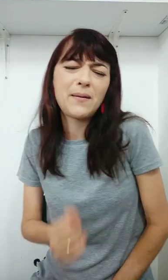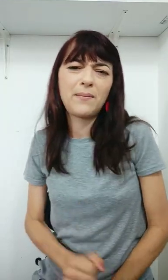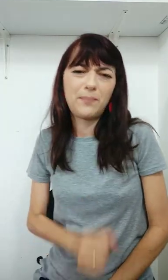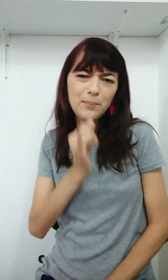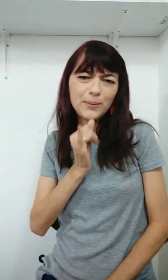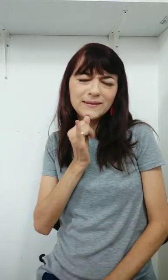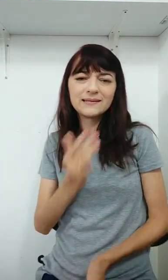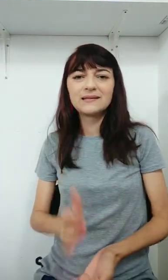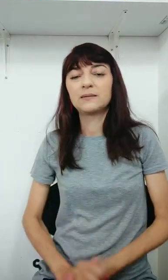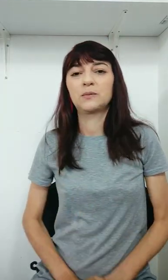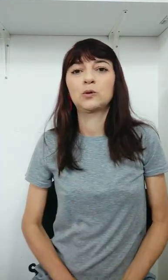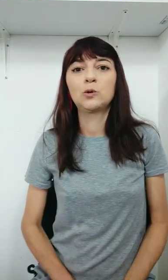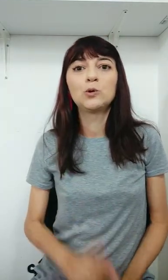exemplo,